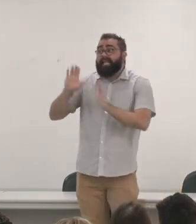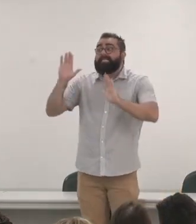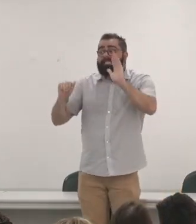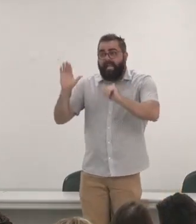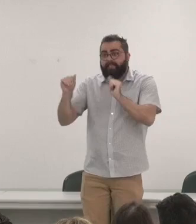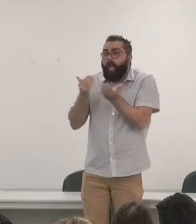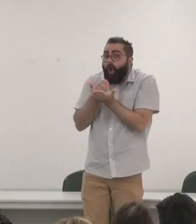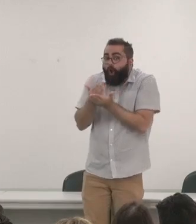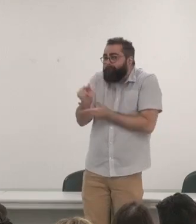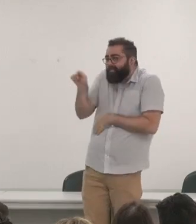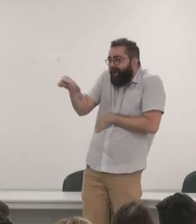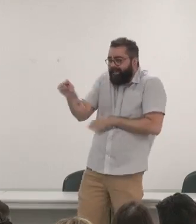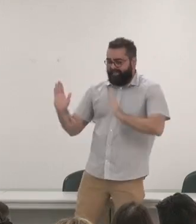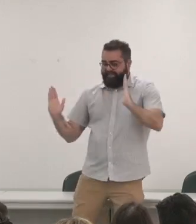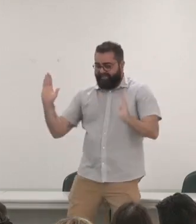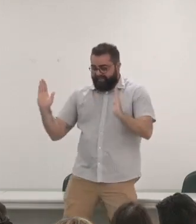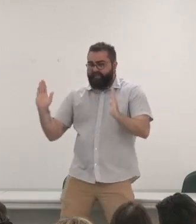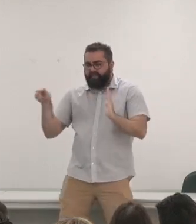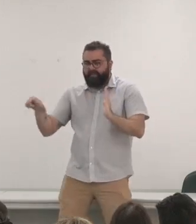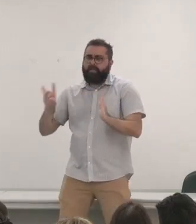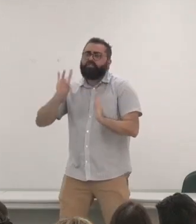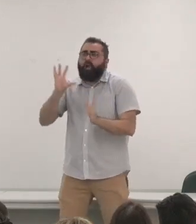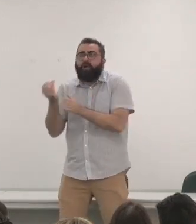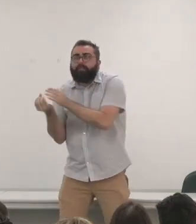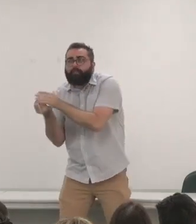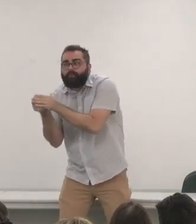O que acontece é que